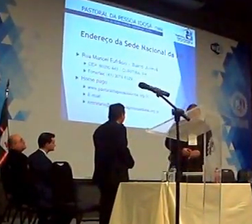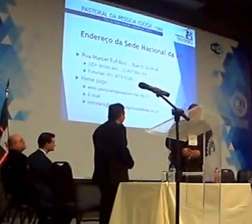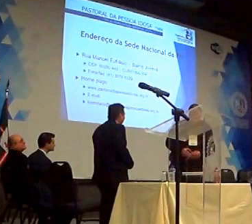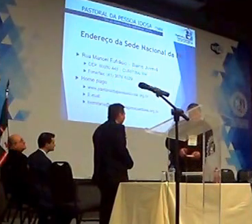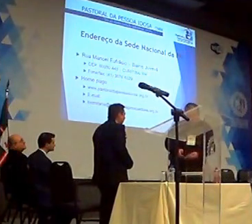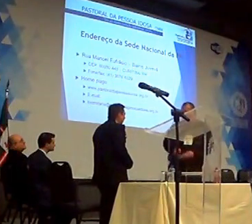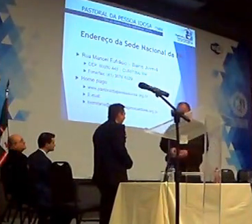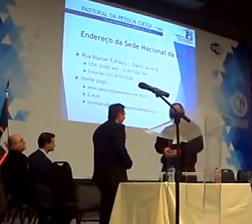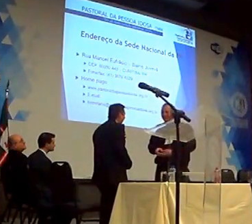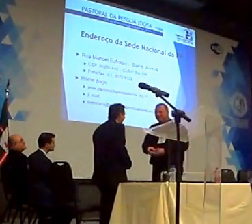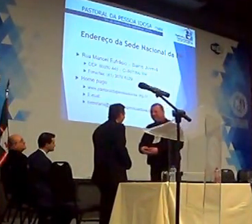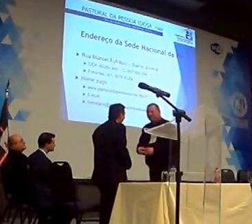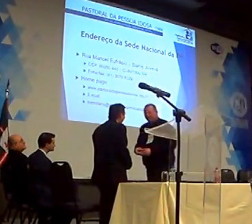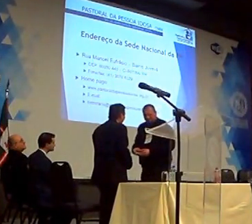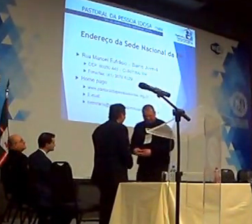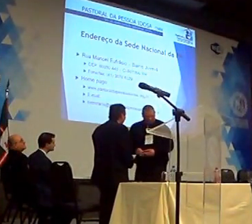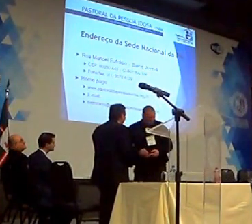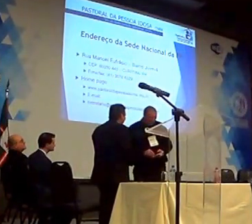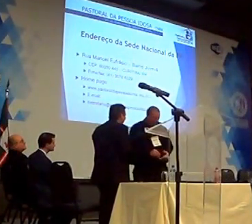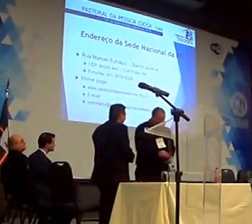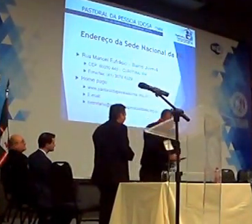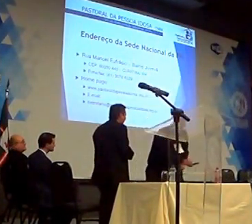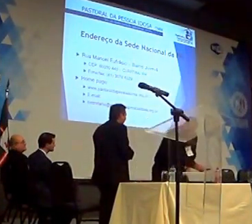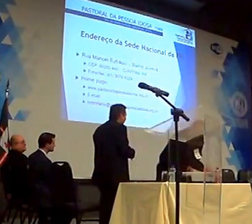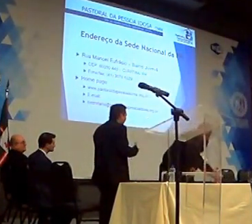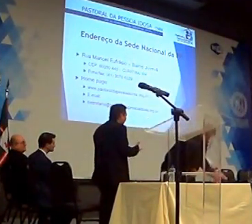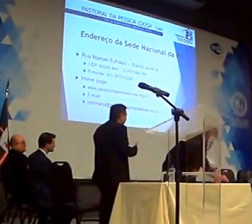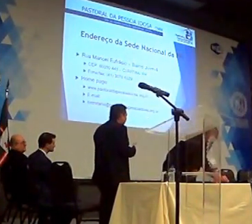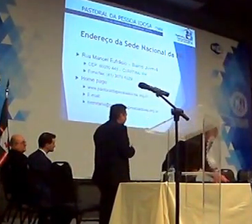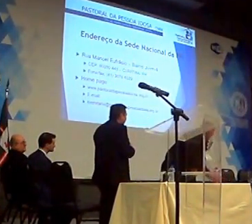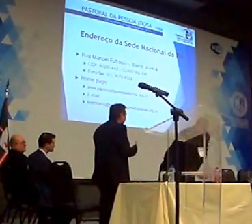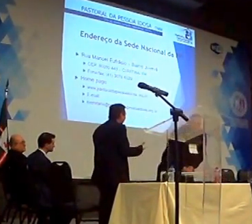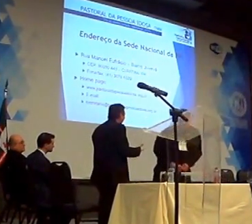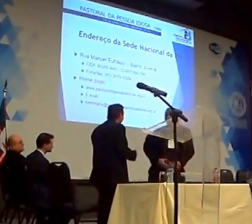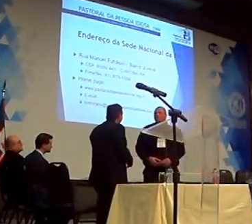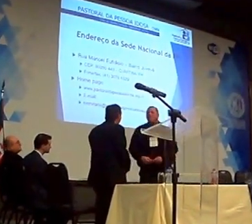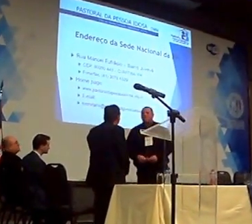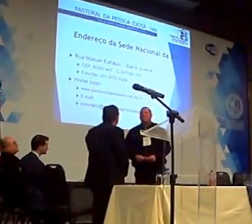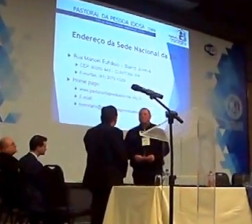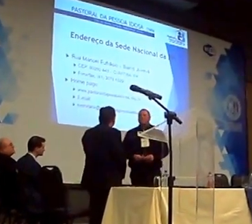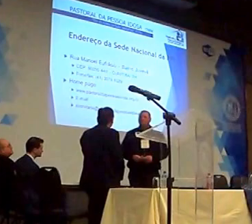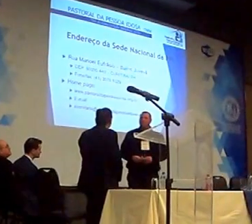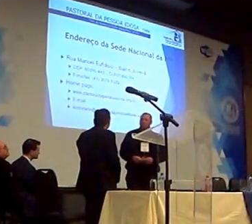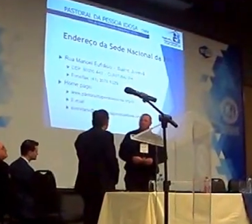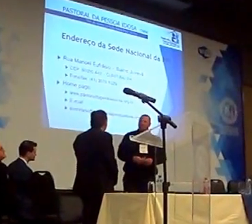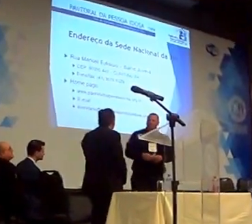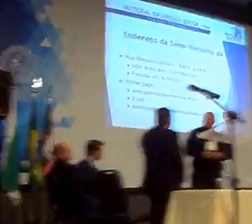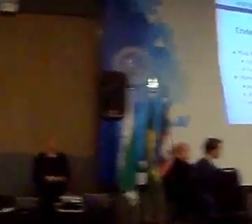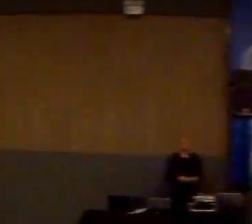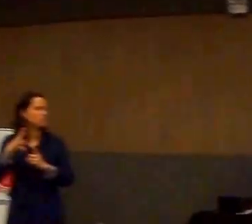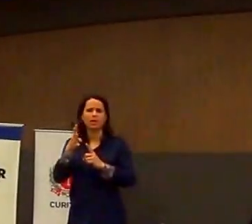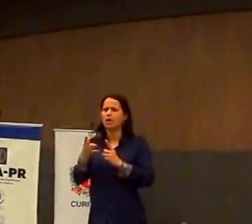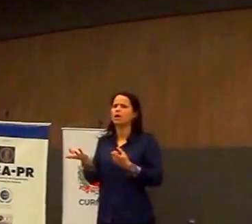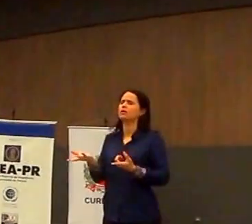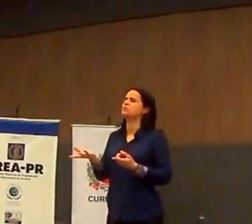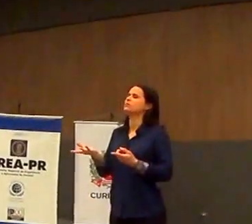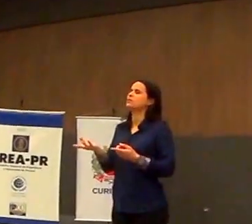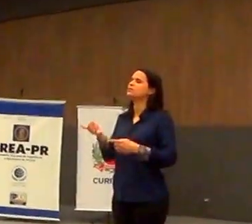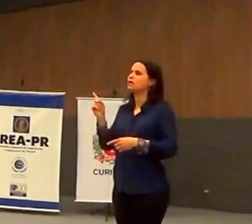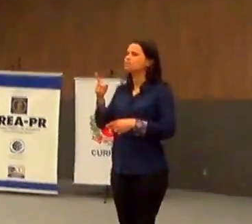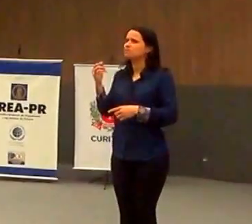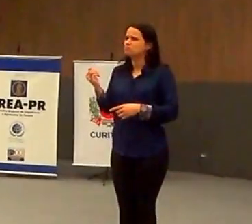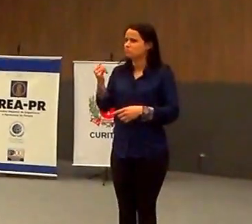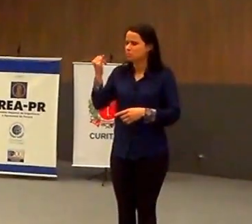da pastoral. É um trabalho que deve ser multiplicado, né? Certamente necessita de